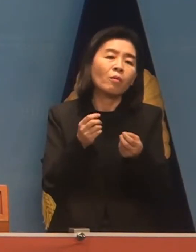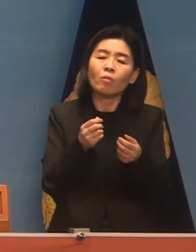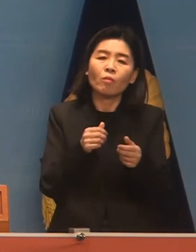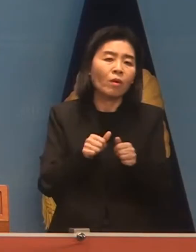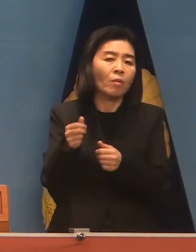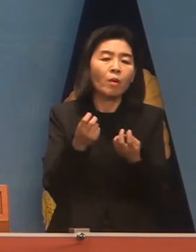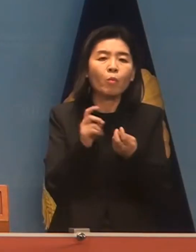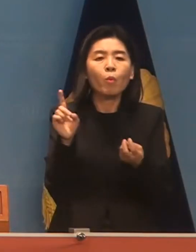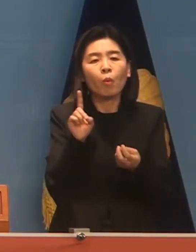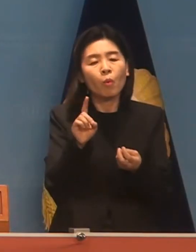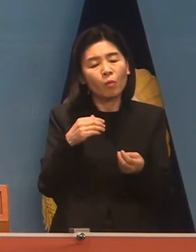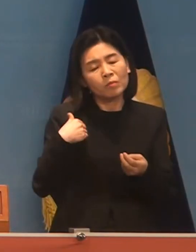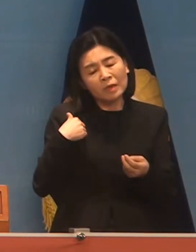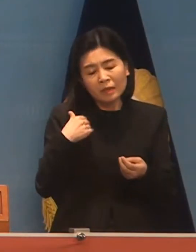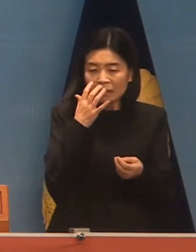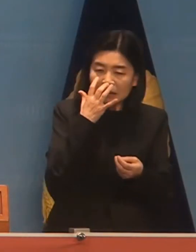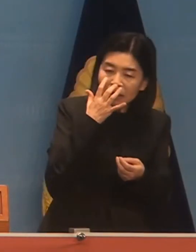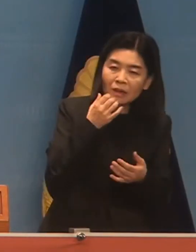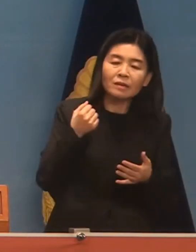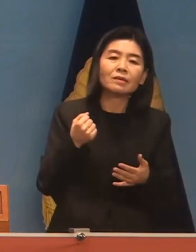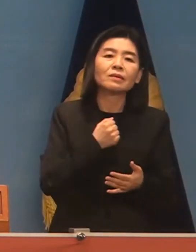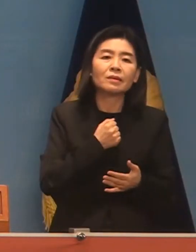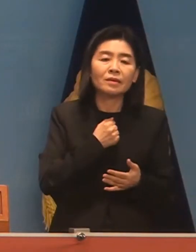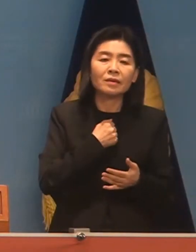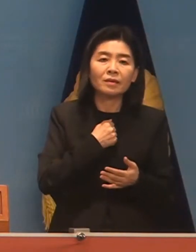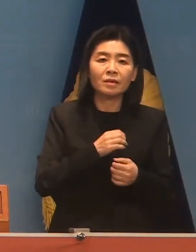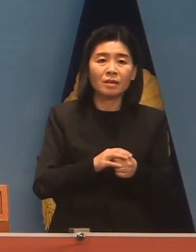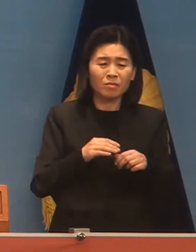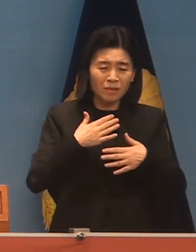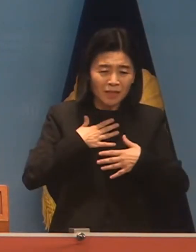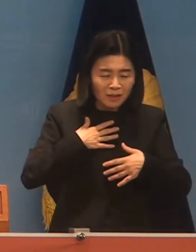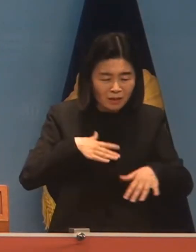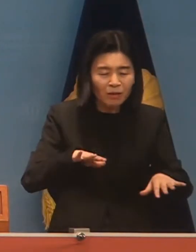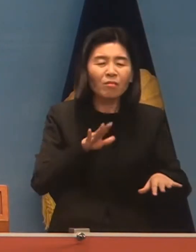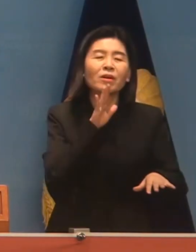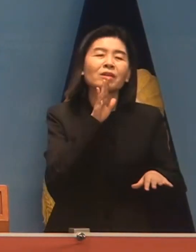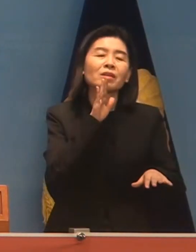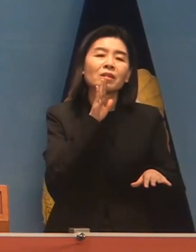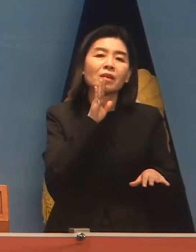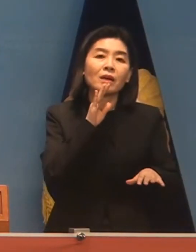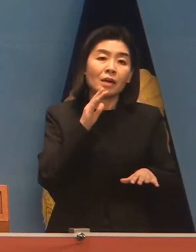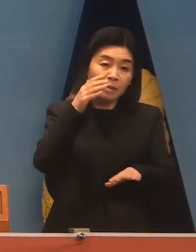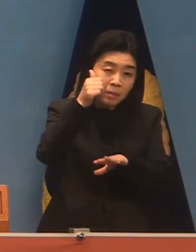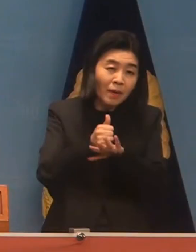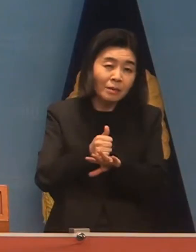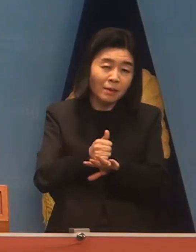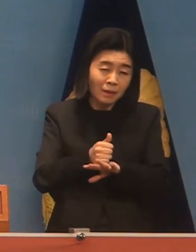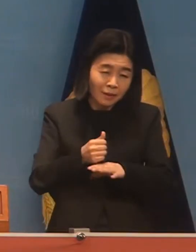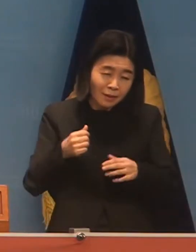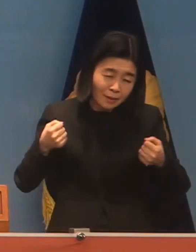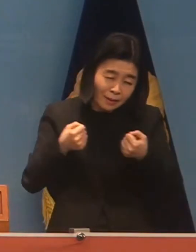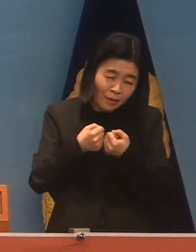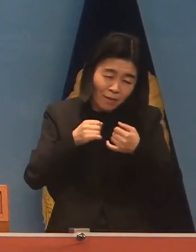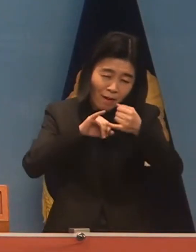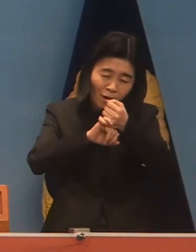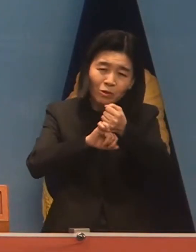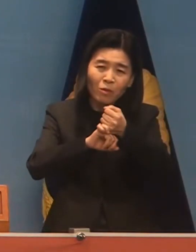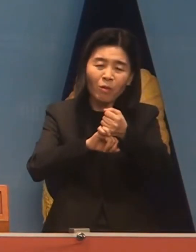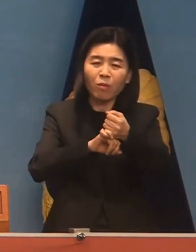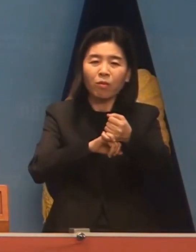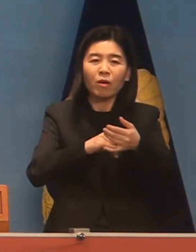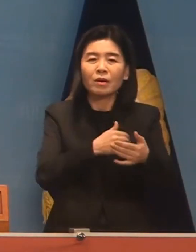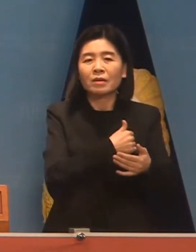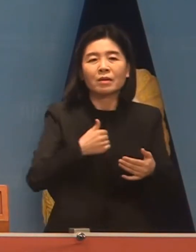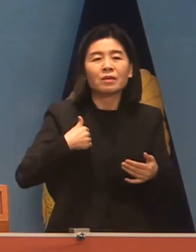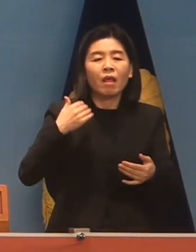답답할 뿐입니다. 우리가 지치지 않았다면 거짓말이고 끝까지 싸우겠다는 약속도 자신 없습니다.